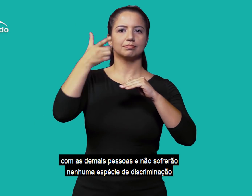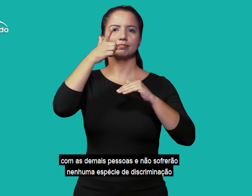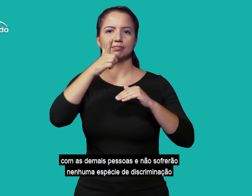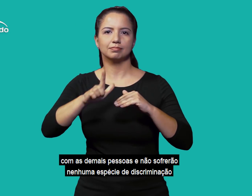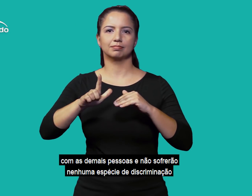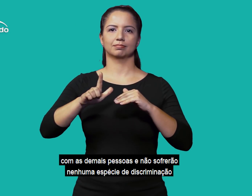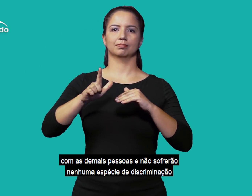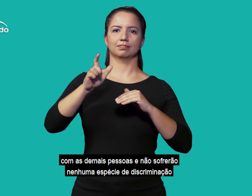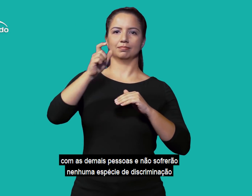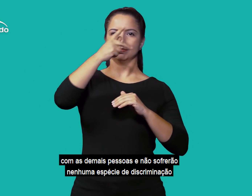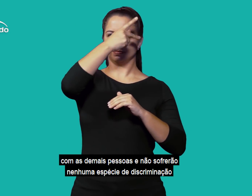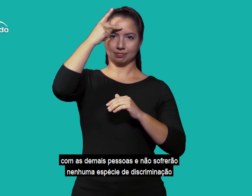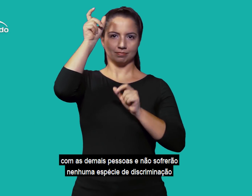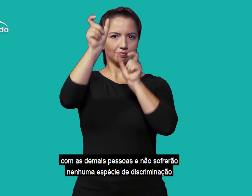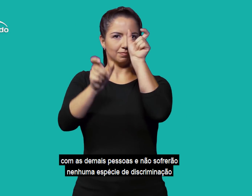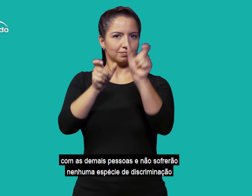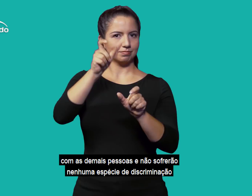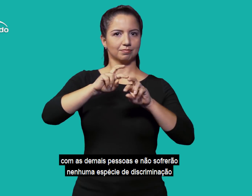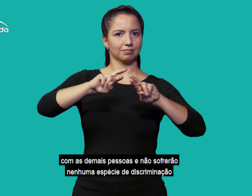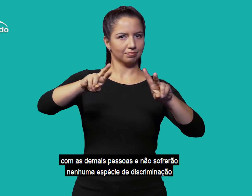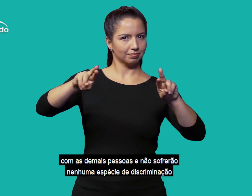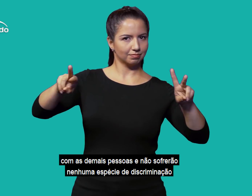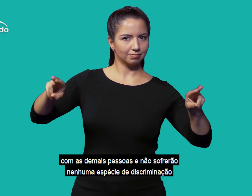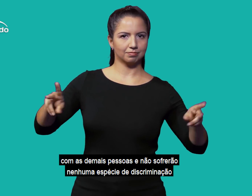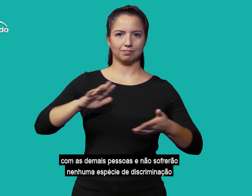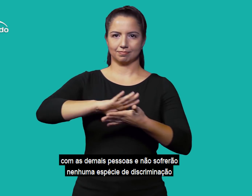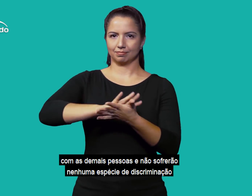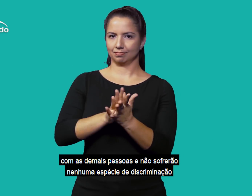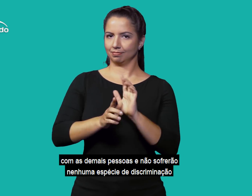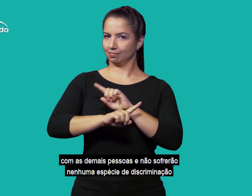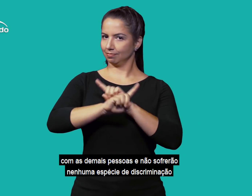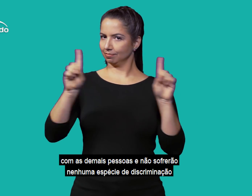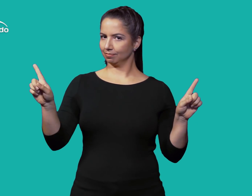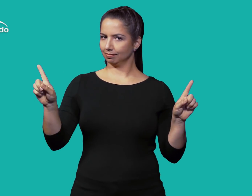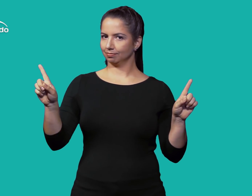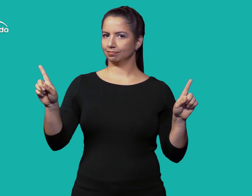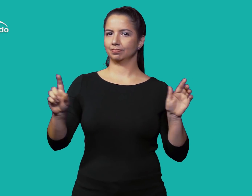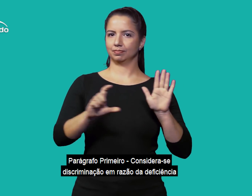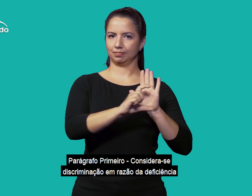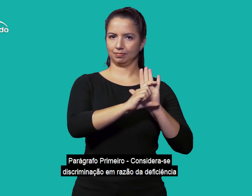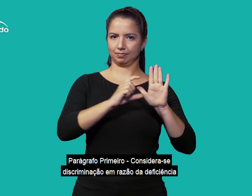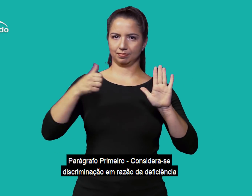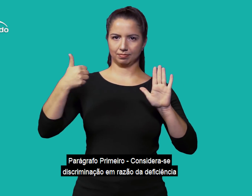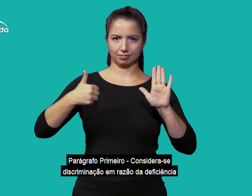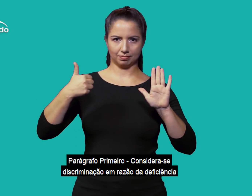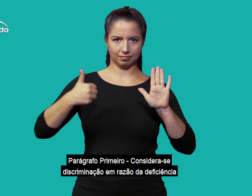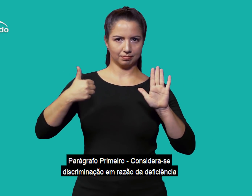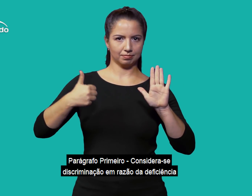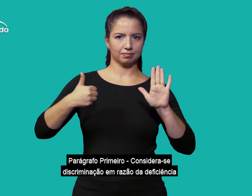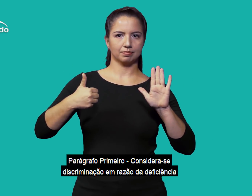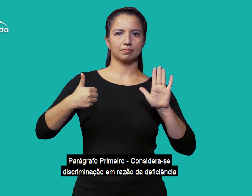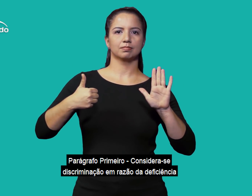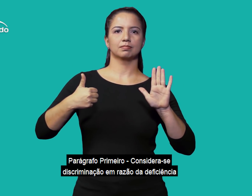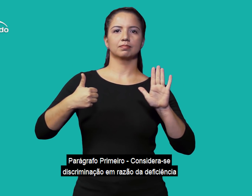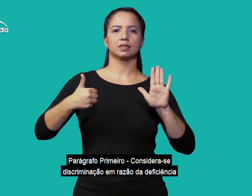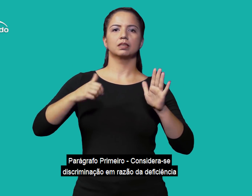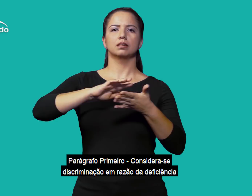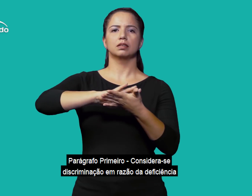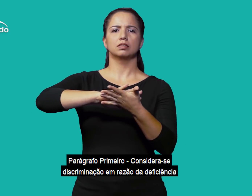sofrerá nenhuma espécie de discriminação parágrafo primeiro considera-se discriminação em